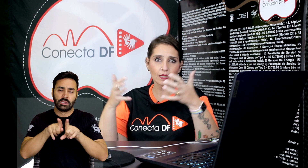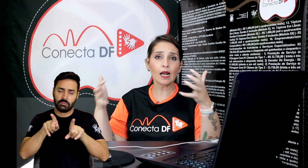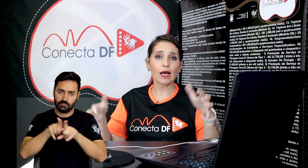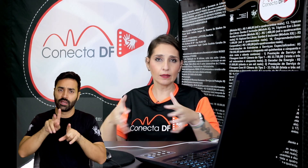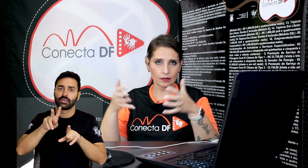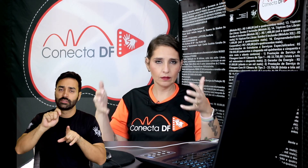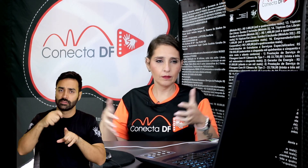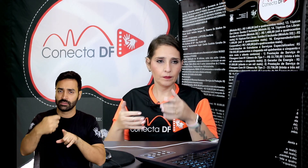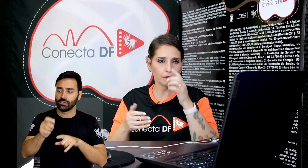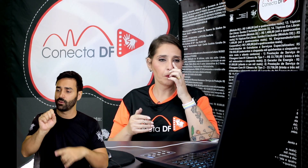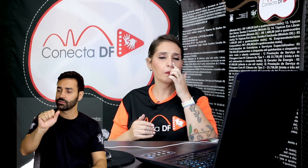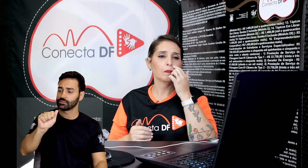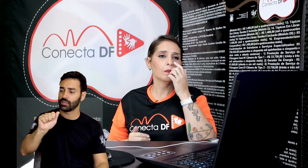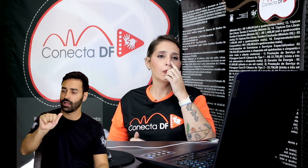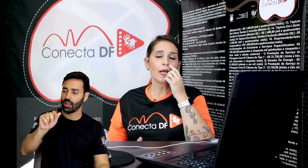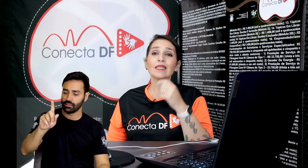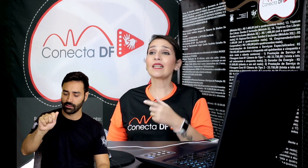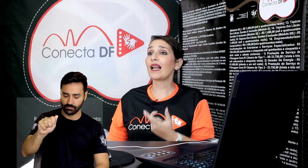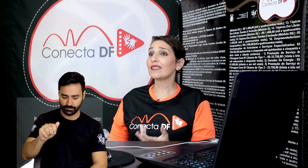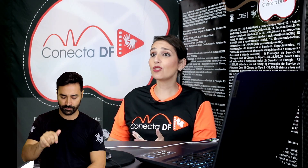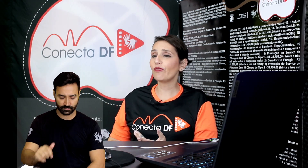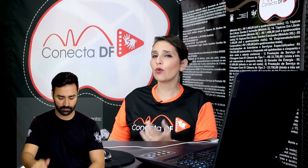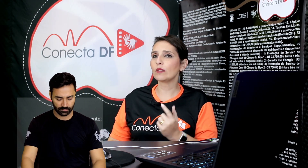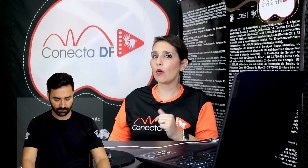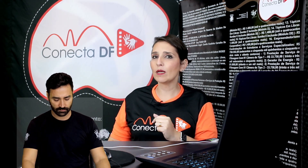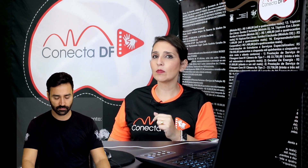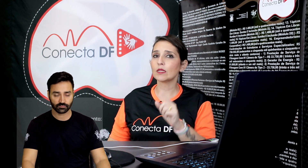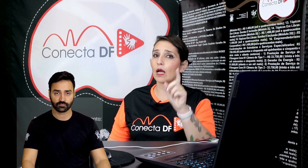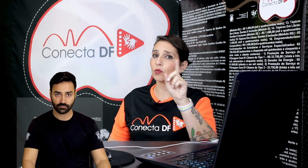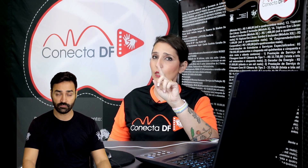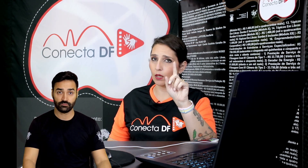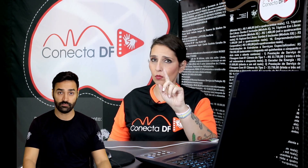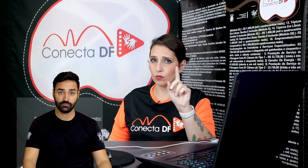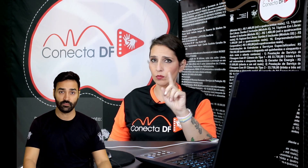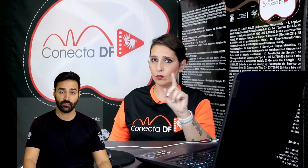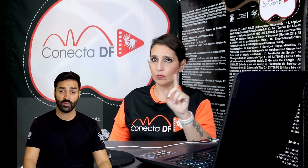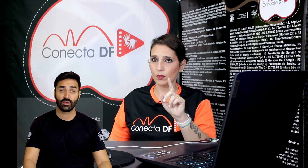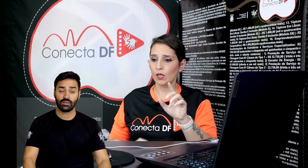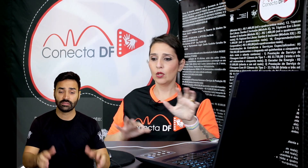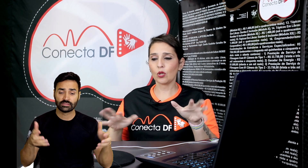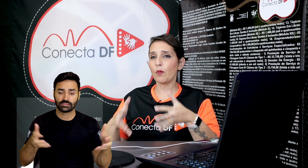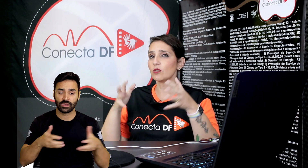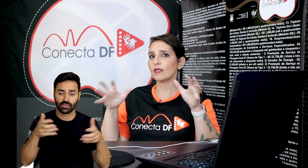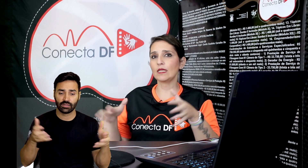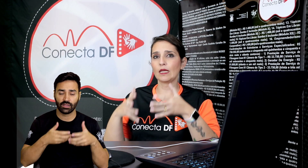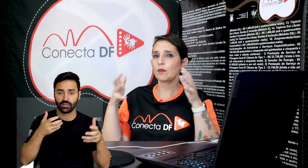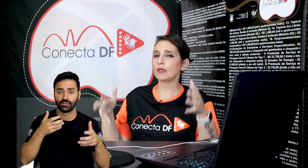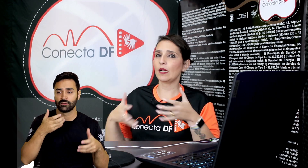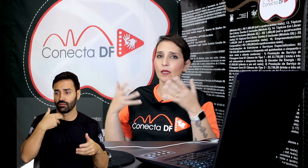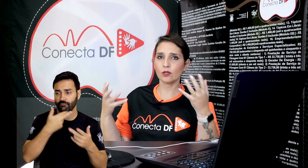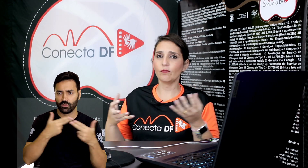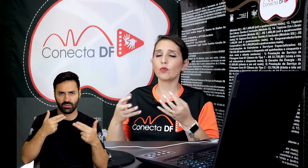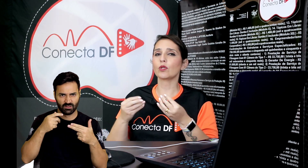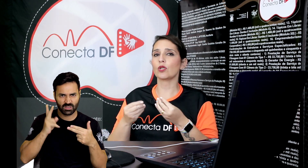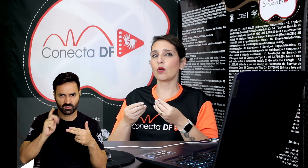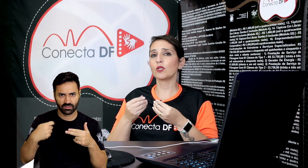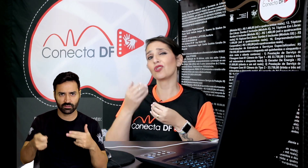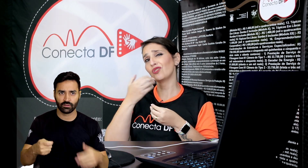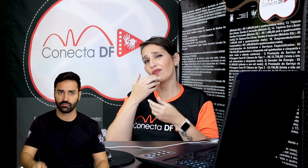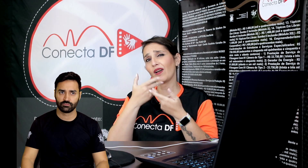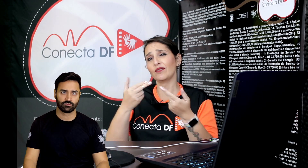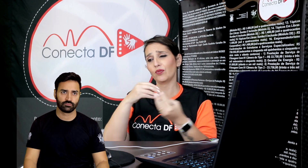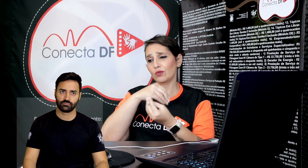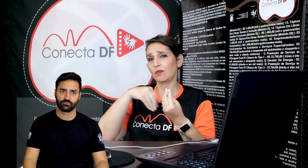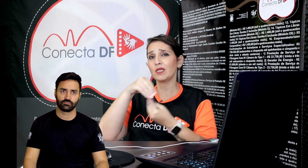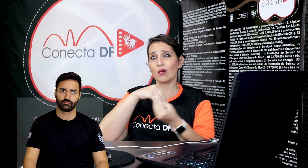para salada. E salada de fruta é o mesmo sinal? Não. Eu não posso fazer isso aqui para salada de fruta. Geralmente, a